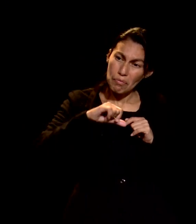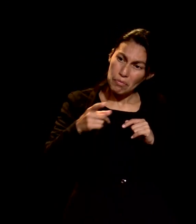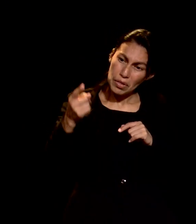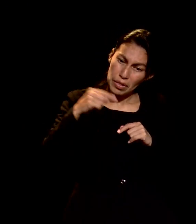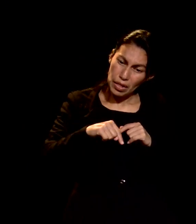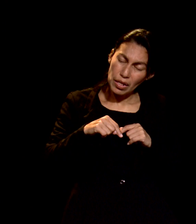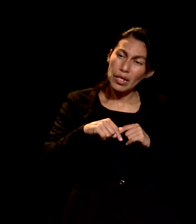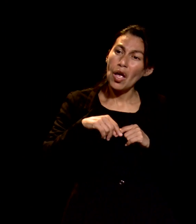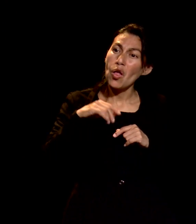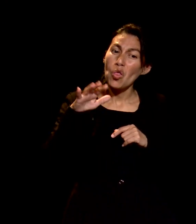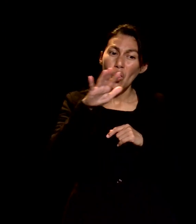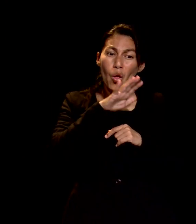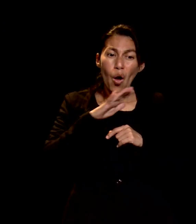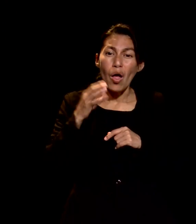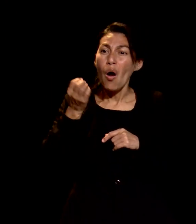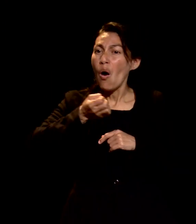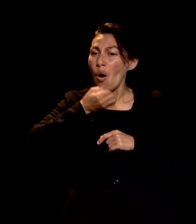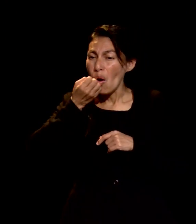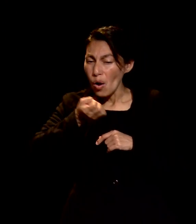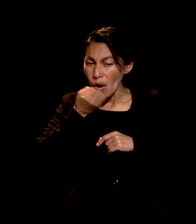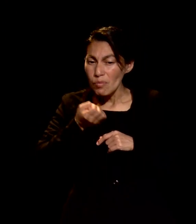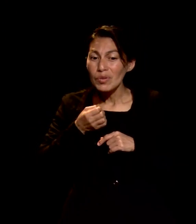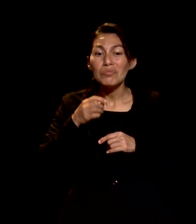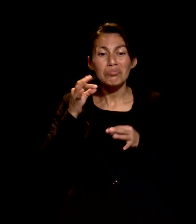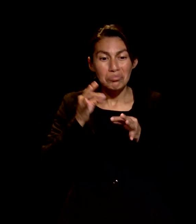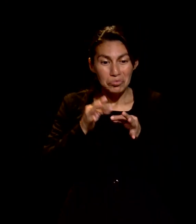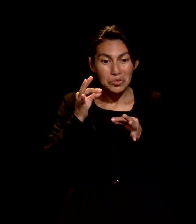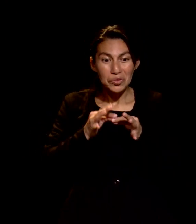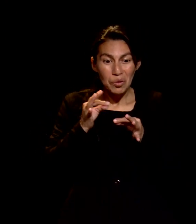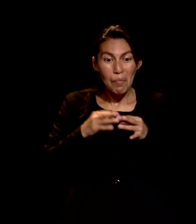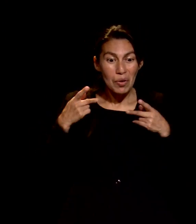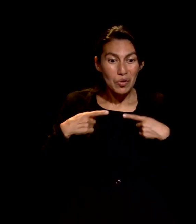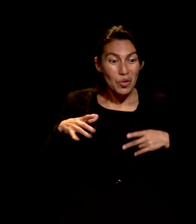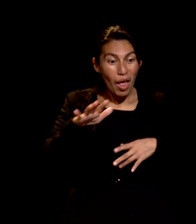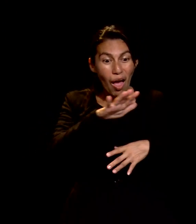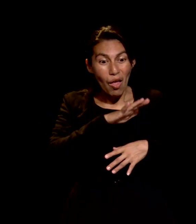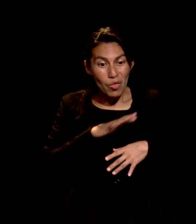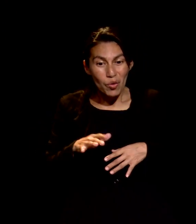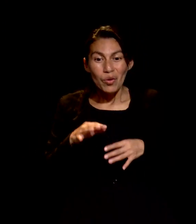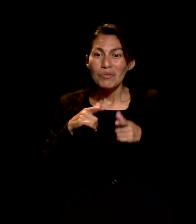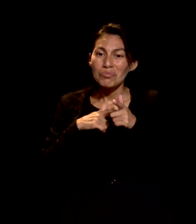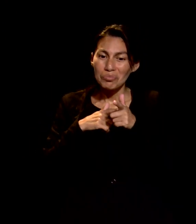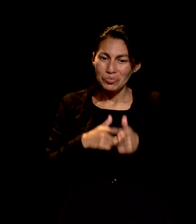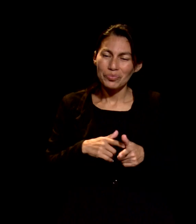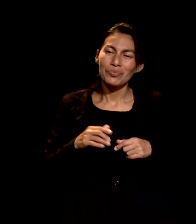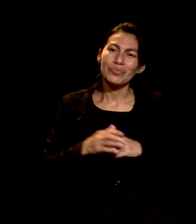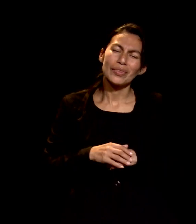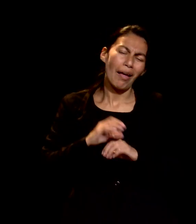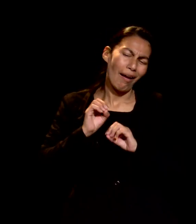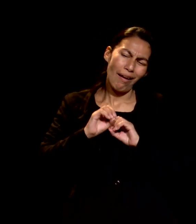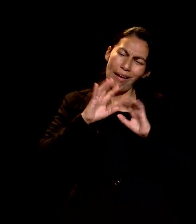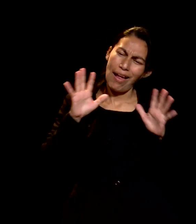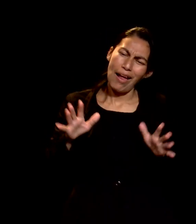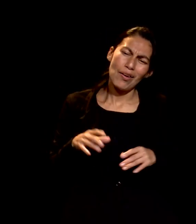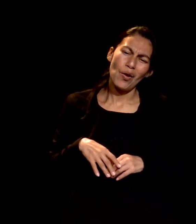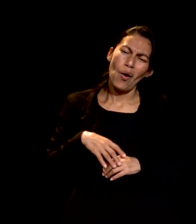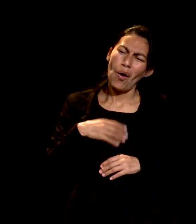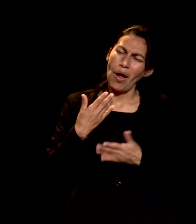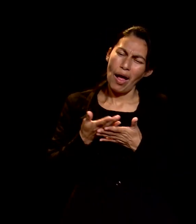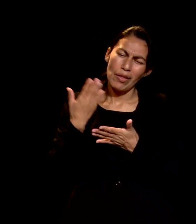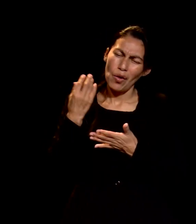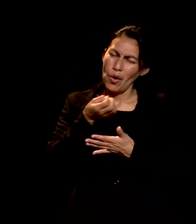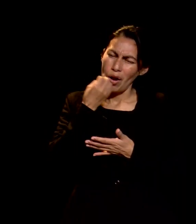hoy Y así sucedió Amén Adán hemos estado orando Por tu petición De la semana pasada Y seguiremos orando Por esta